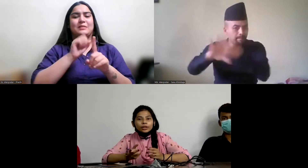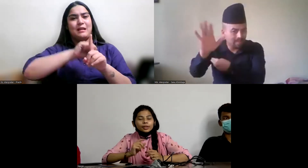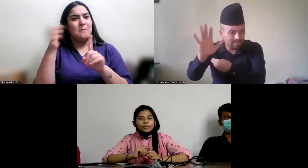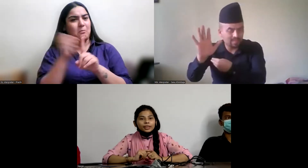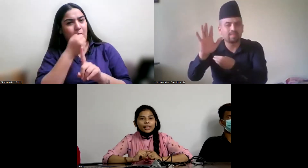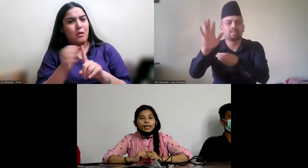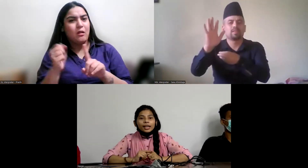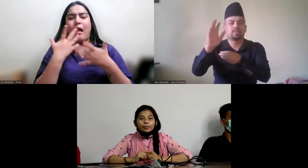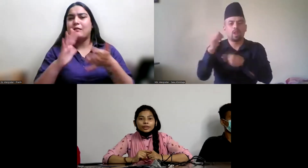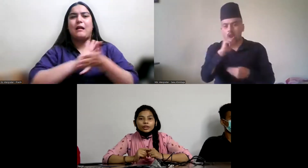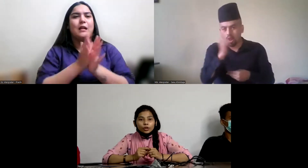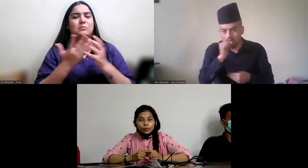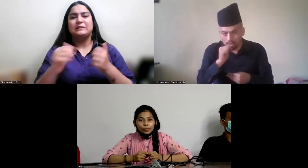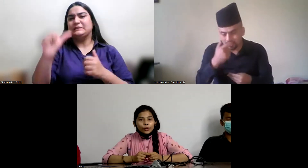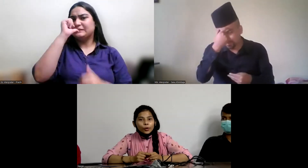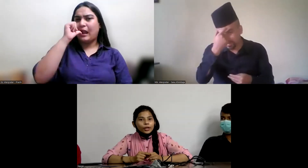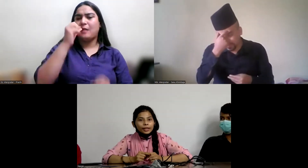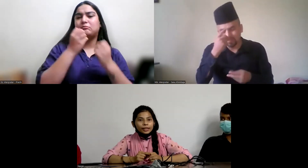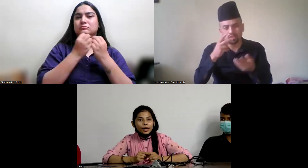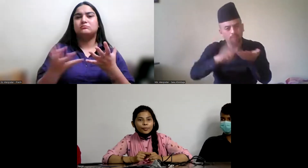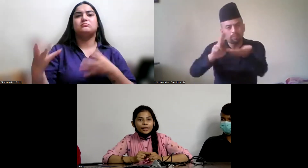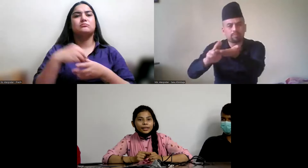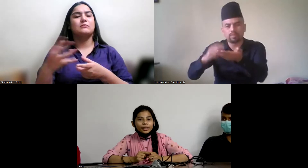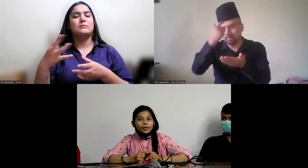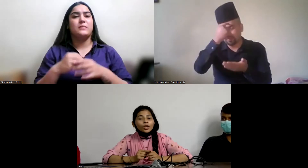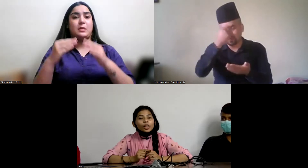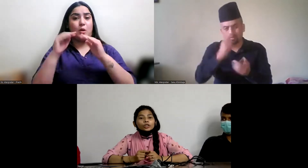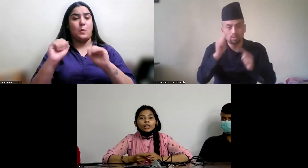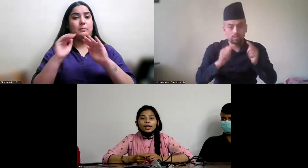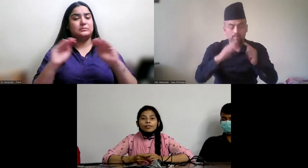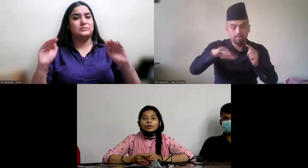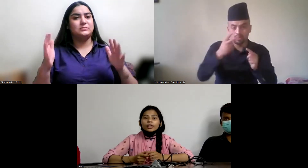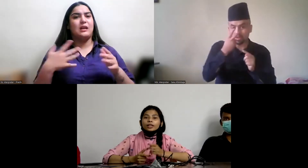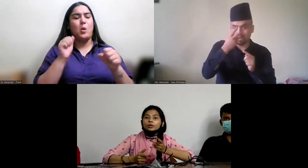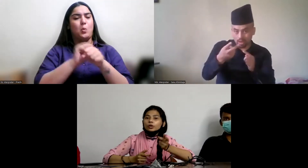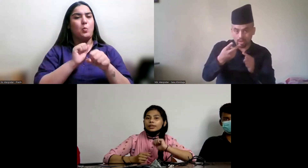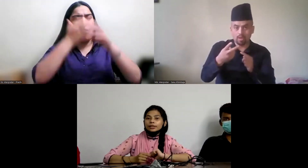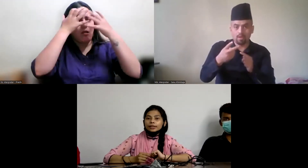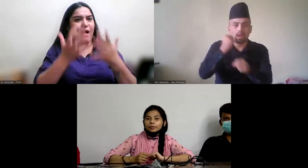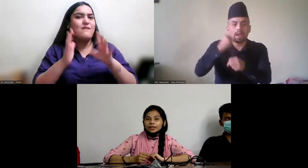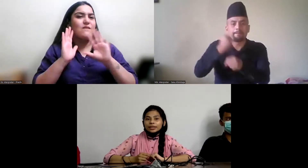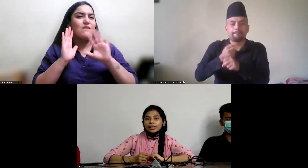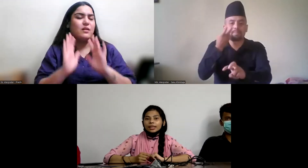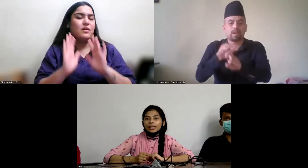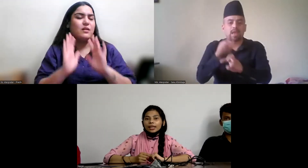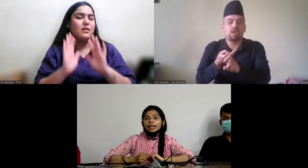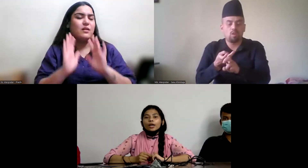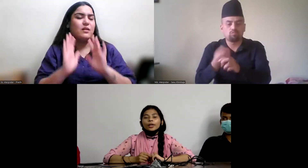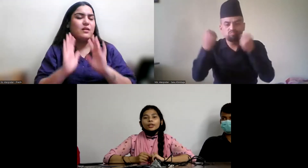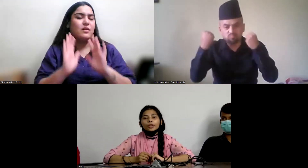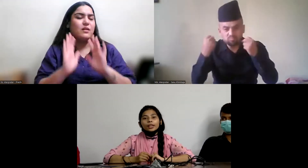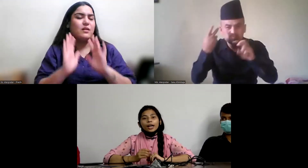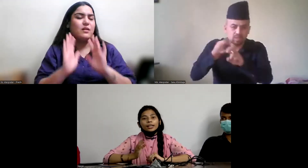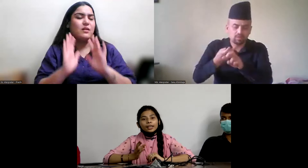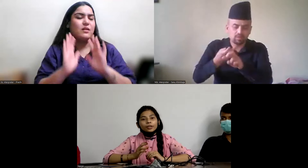दूसरी समस्याएं। कई बच्चे जोखिमपूर्ण और कठिन काम भी करते हैं, जो न केवल उन्हें स्कूली शिक्षा से वंचित करता है,